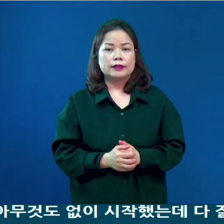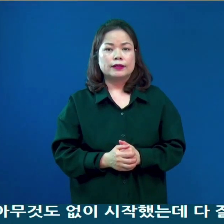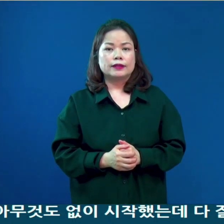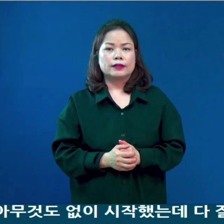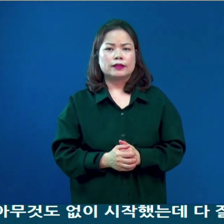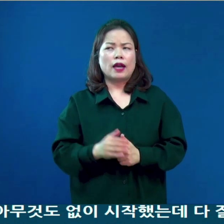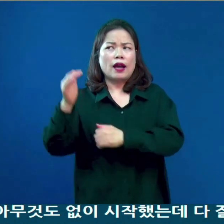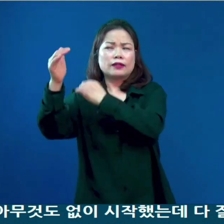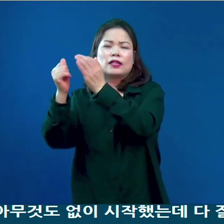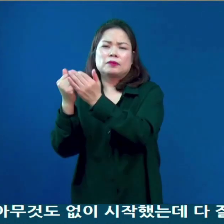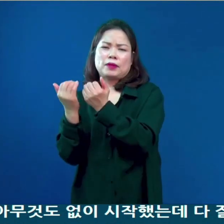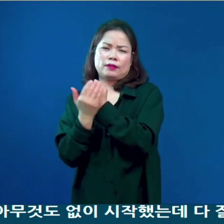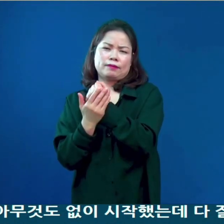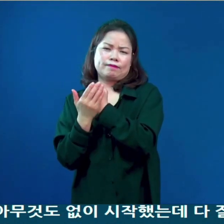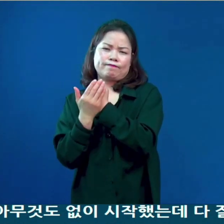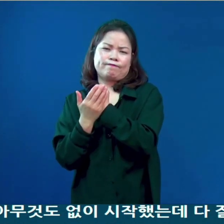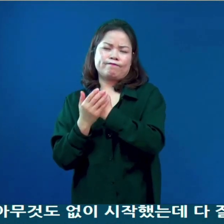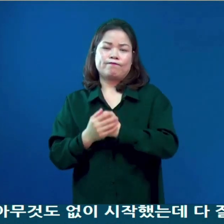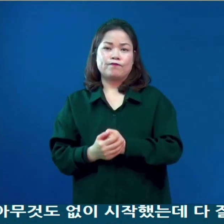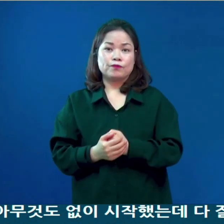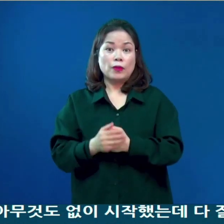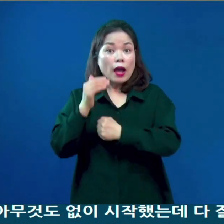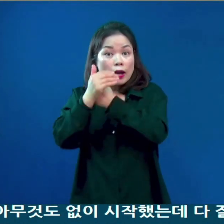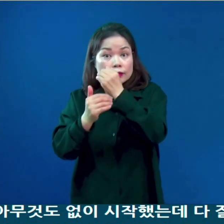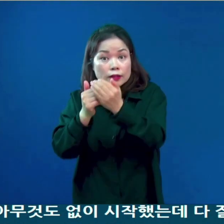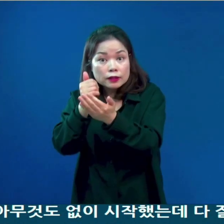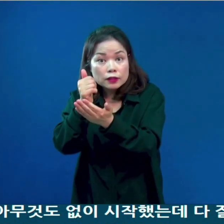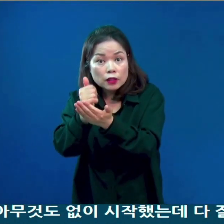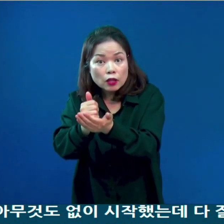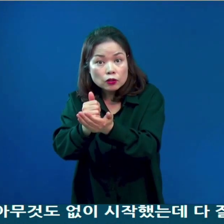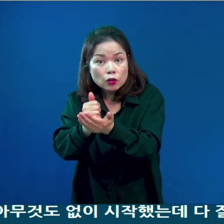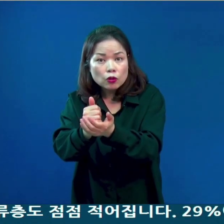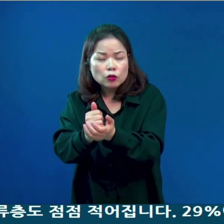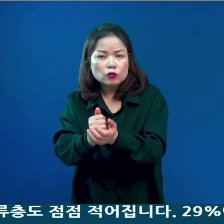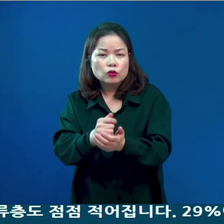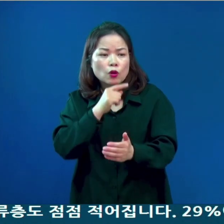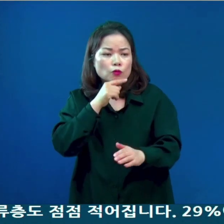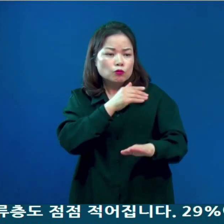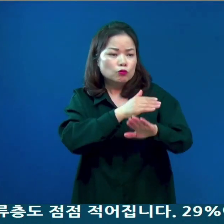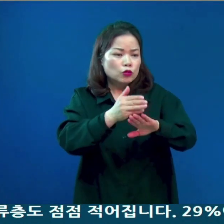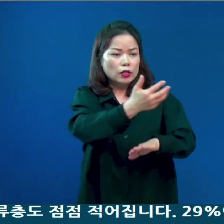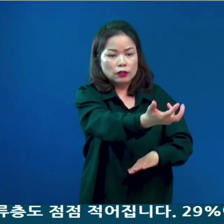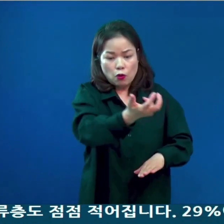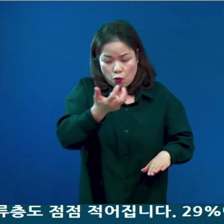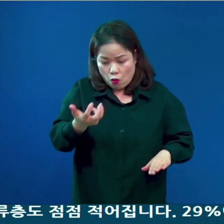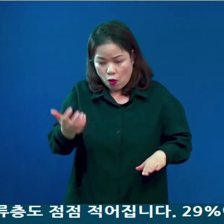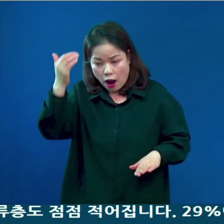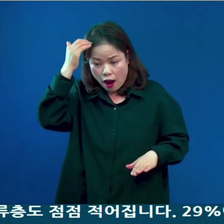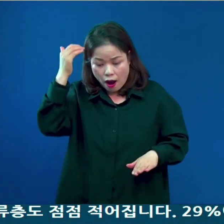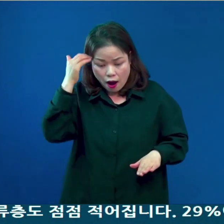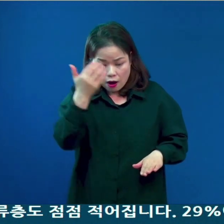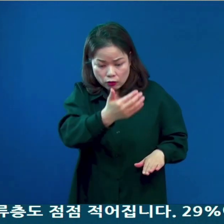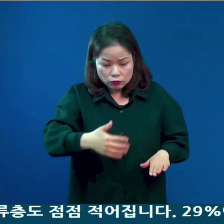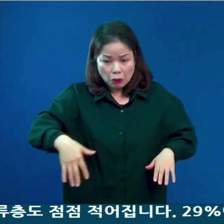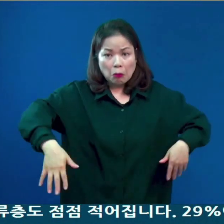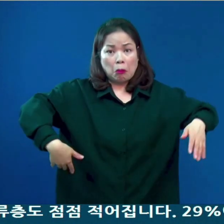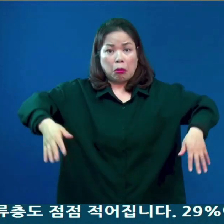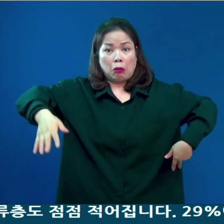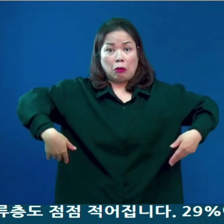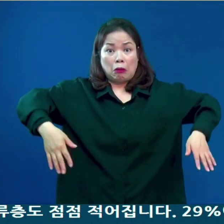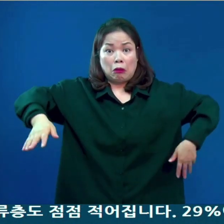이것은 하나님의 은혜입니다. 하나님께서 북에서 내려오게 하셔서 아무것도 없이